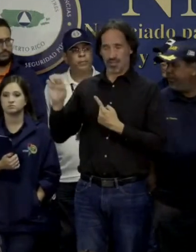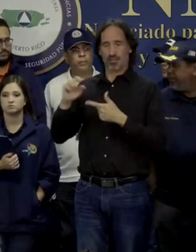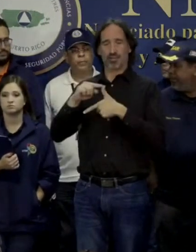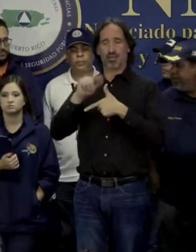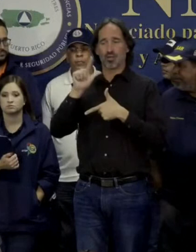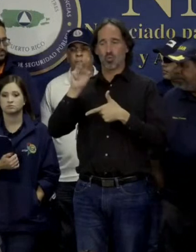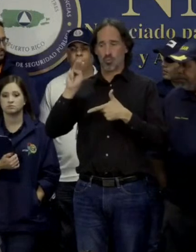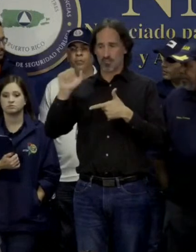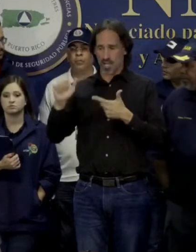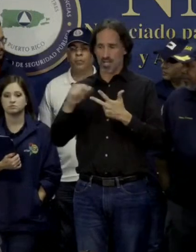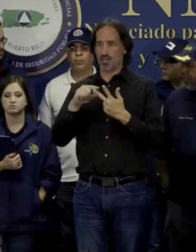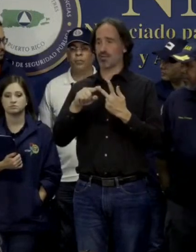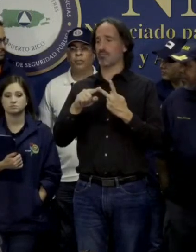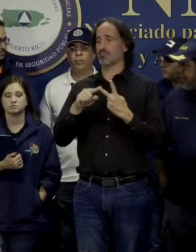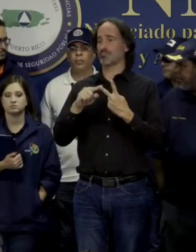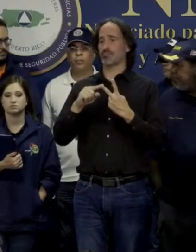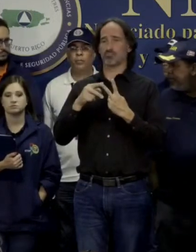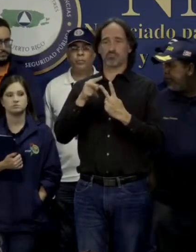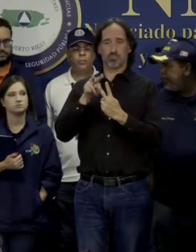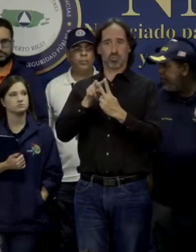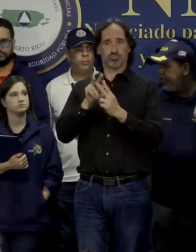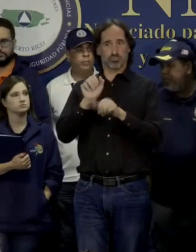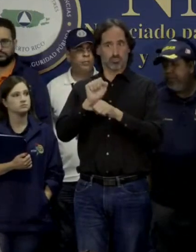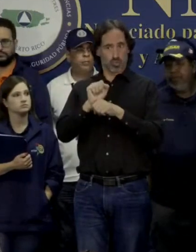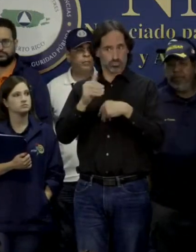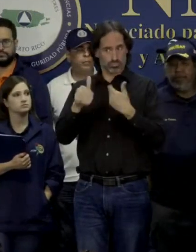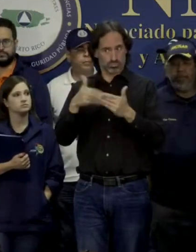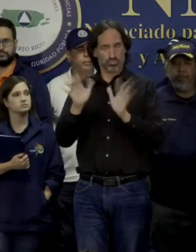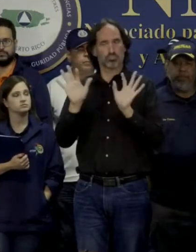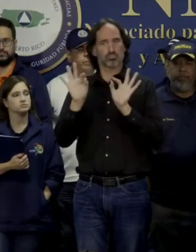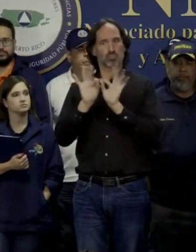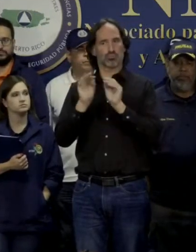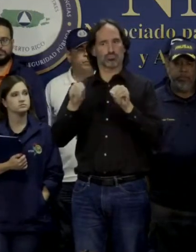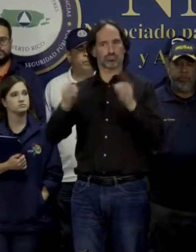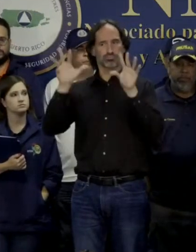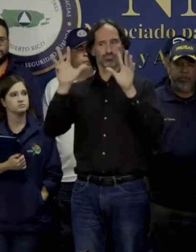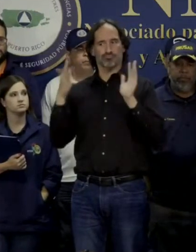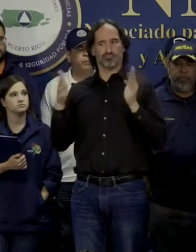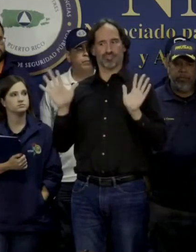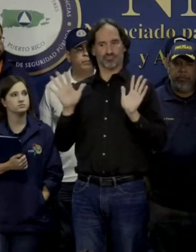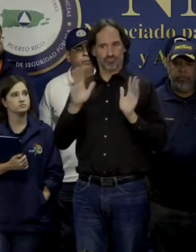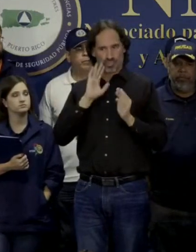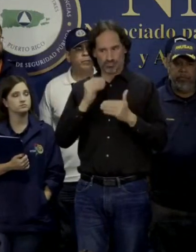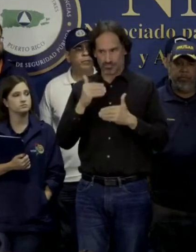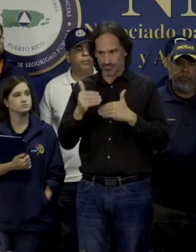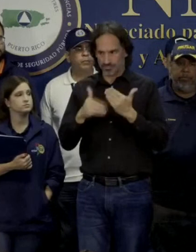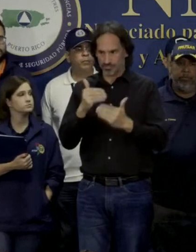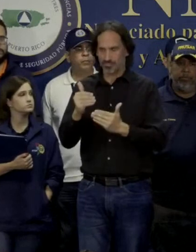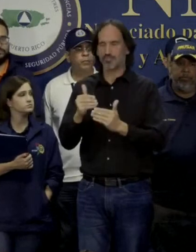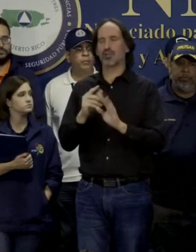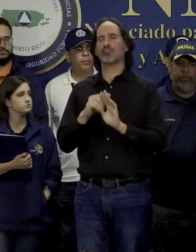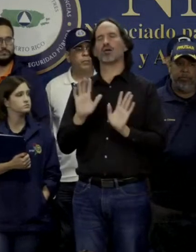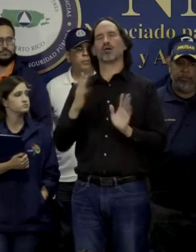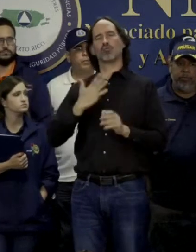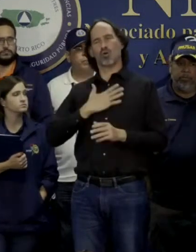servicio en el menor tiempo posible. Y como he dicho, la meta que yo les estoy